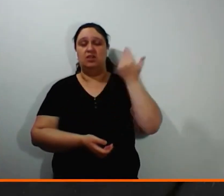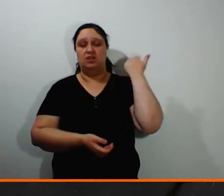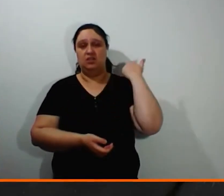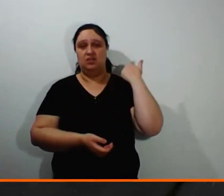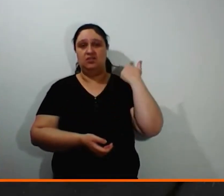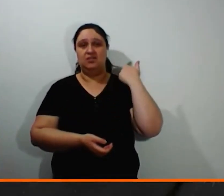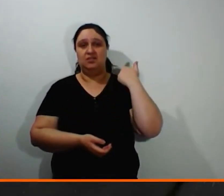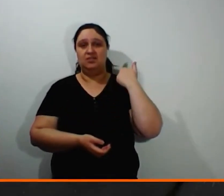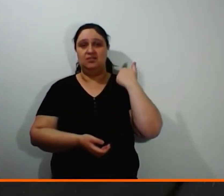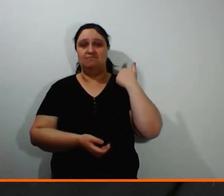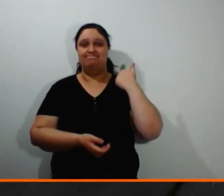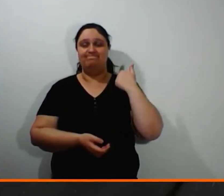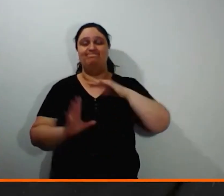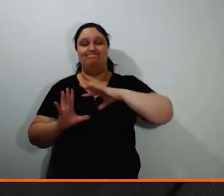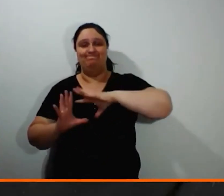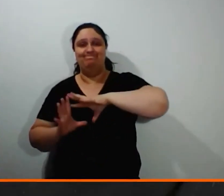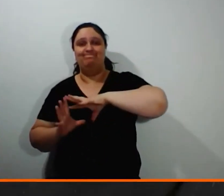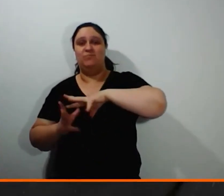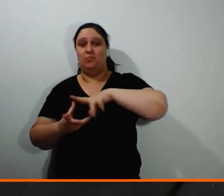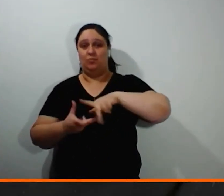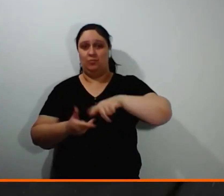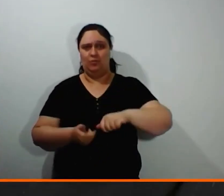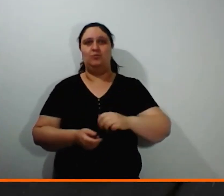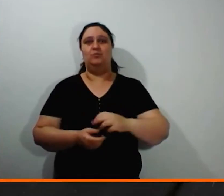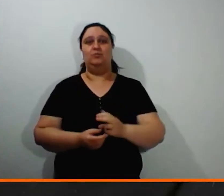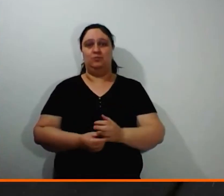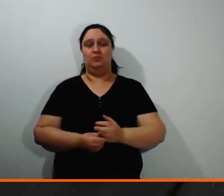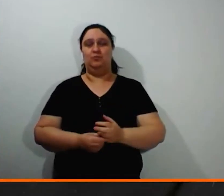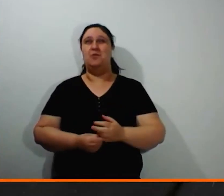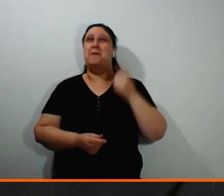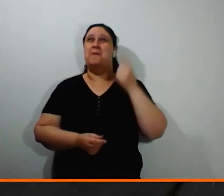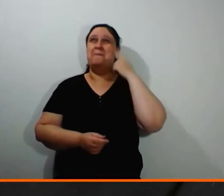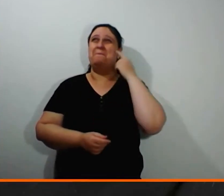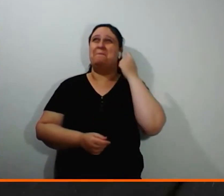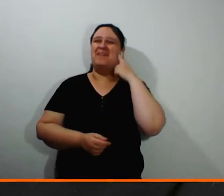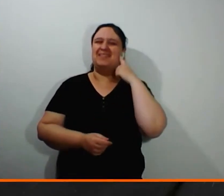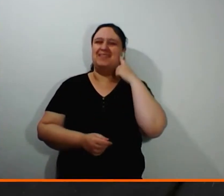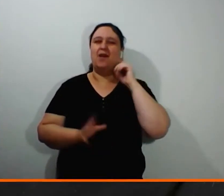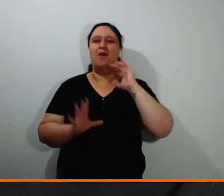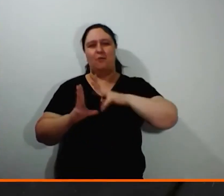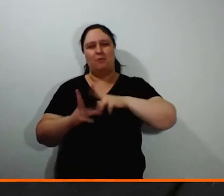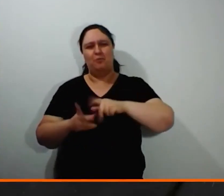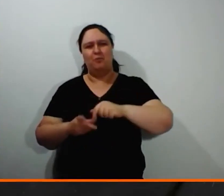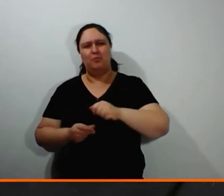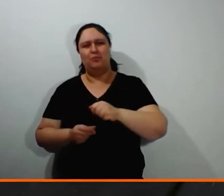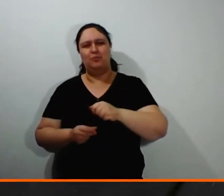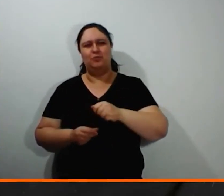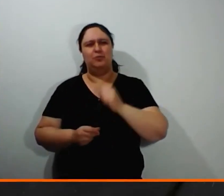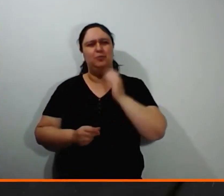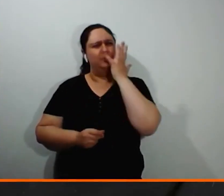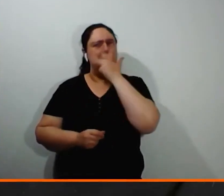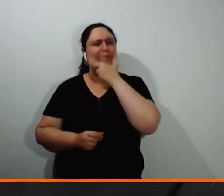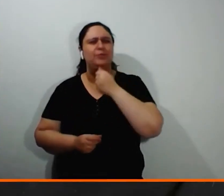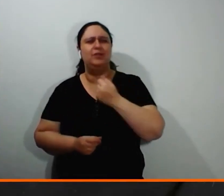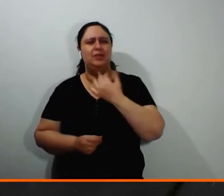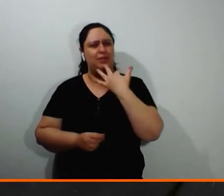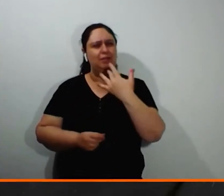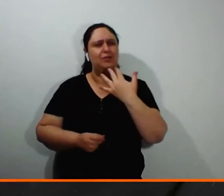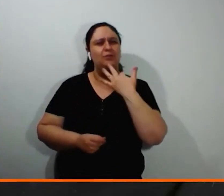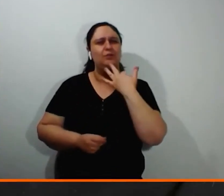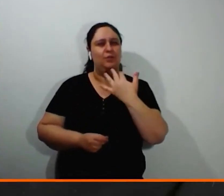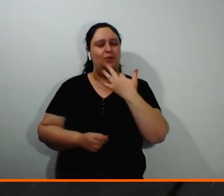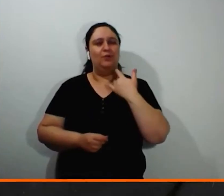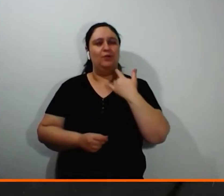mundo, não é, nos trata bem, é bonito, tal, e colorido. Olha só o que o mundo acaba fazendo com a